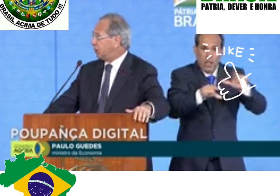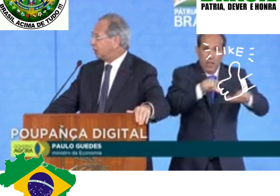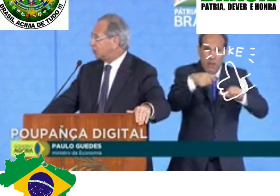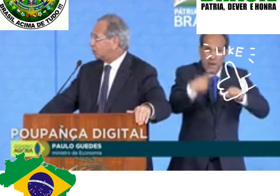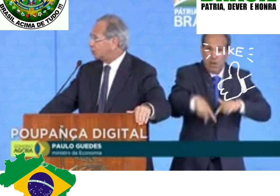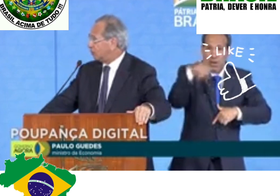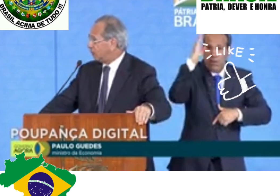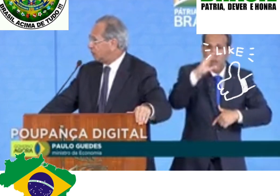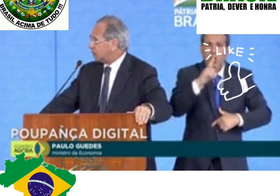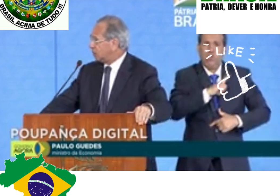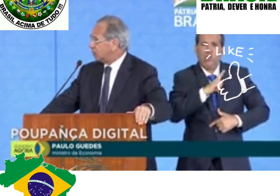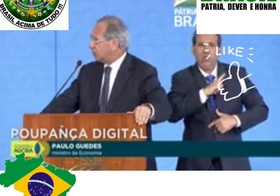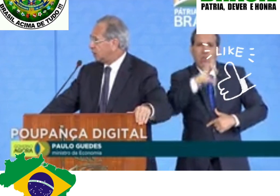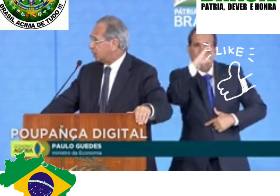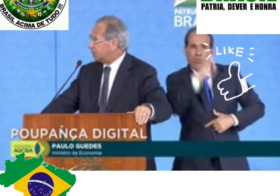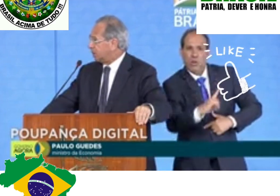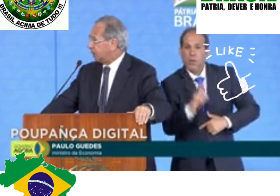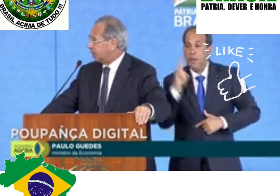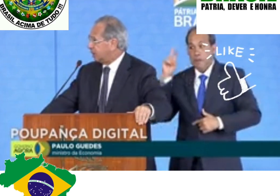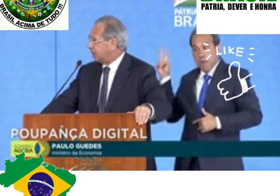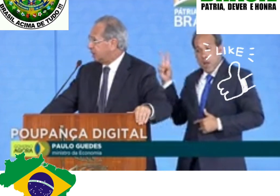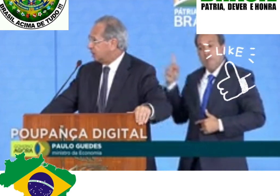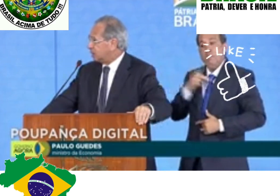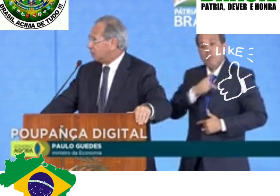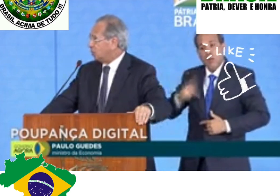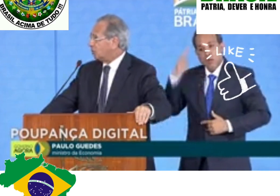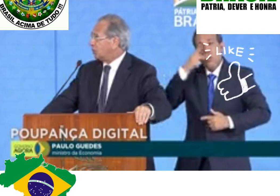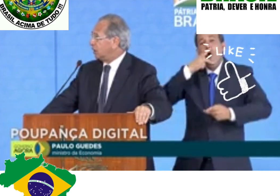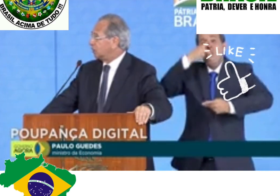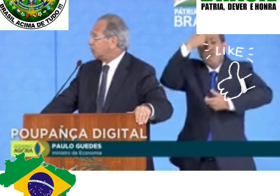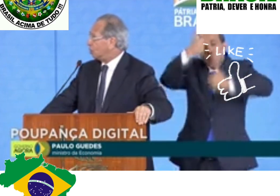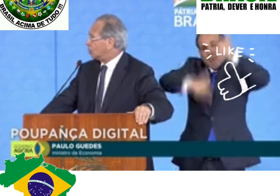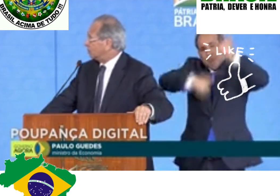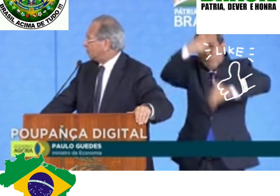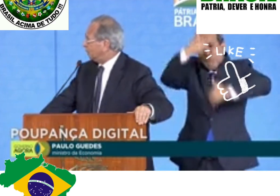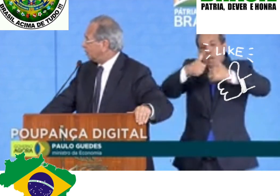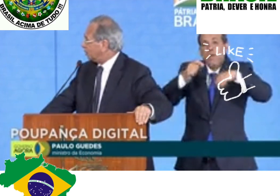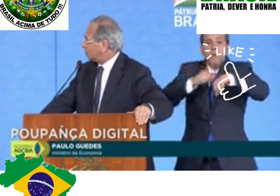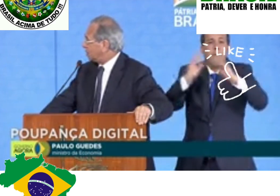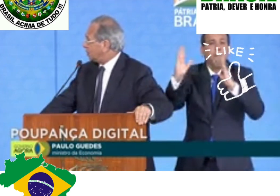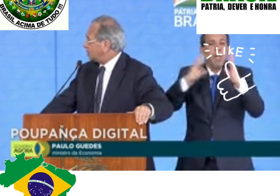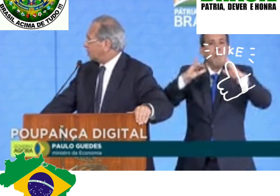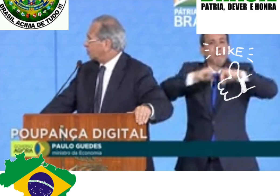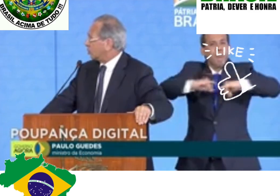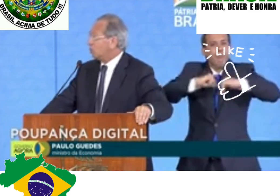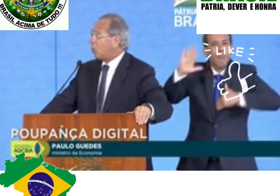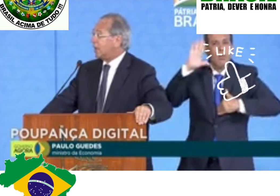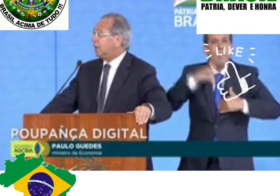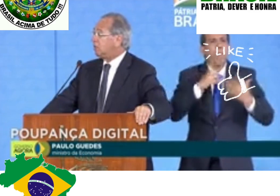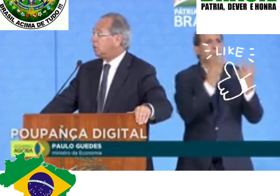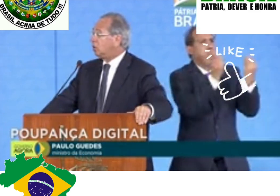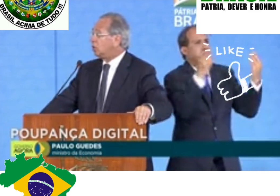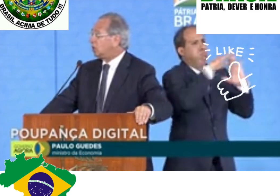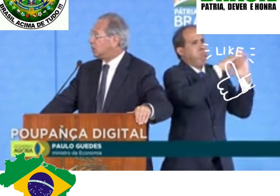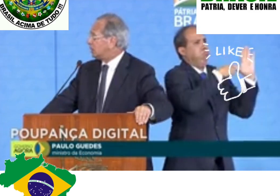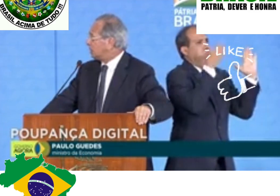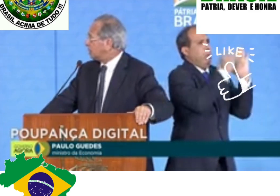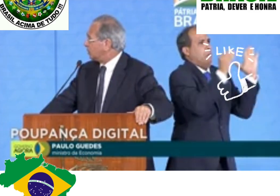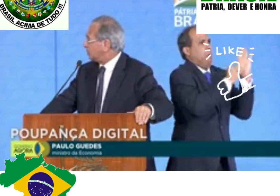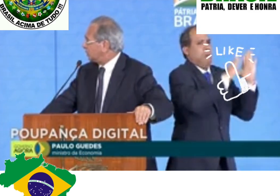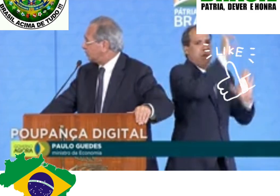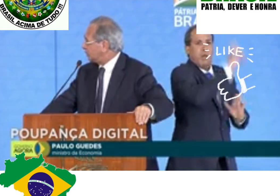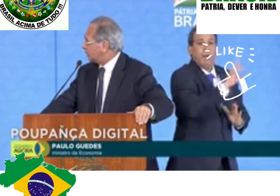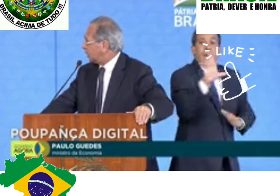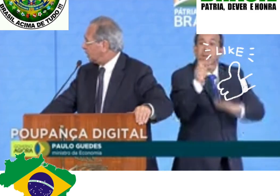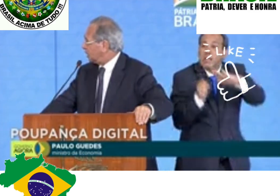tantos os direitos, e o senhor falou tanto durante a campanha, são muitos direitos e poucos empregos, nós descobrimos 40 milhões de